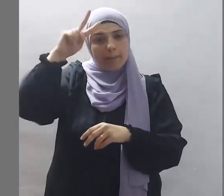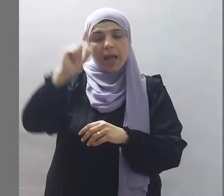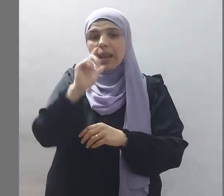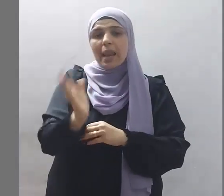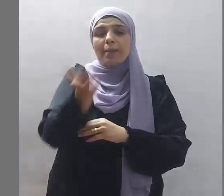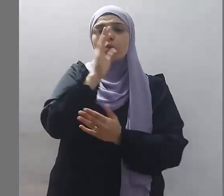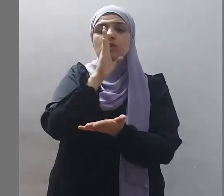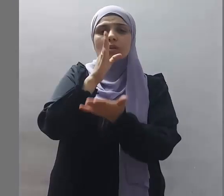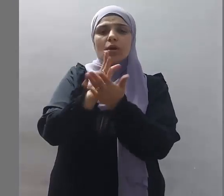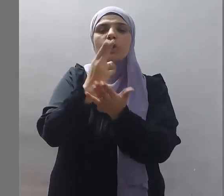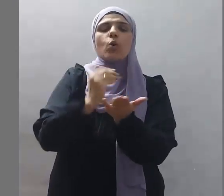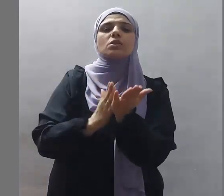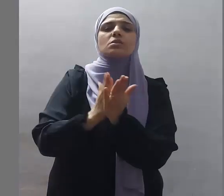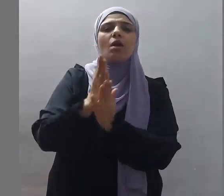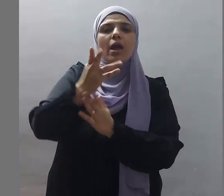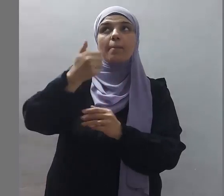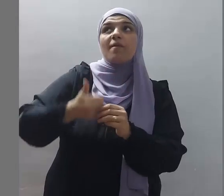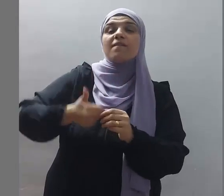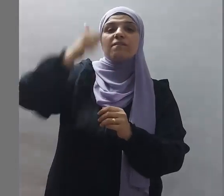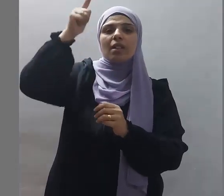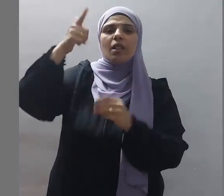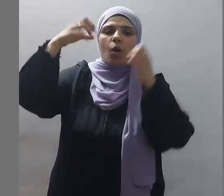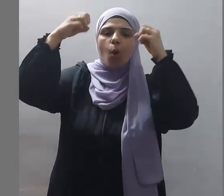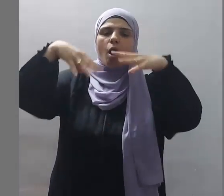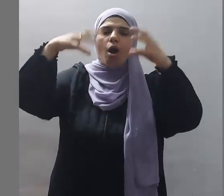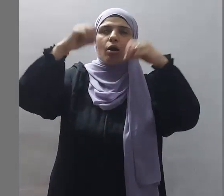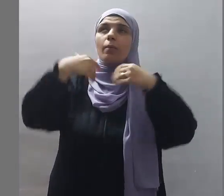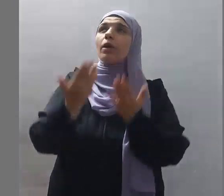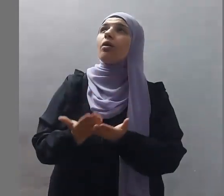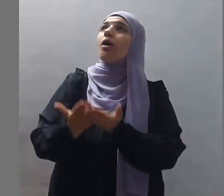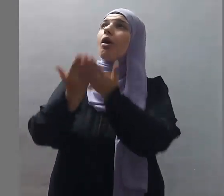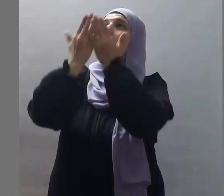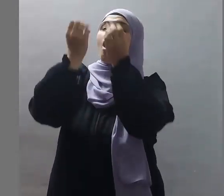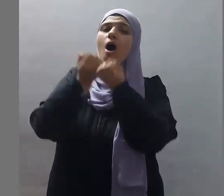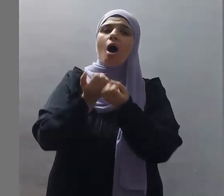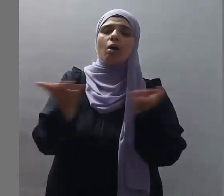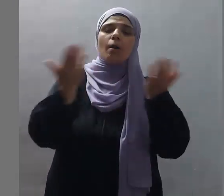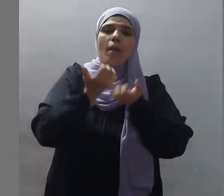والصديقين والصالحين بفضلك وكرمك يا أكرم الأكرمين.